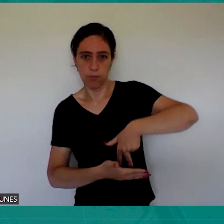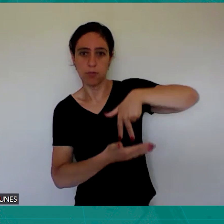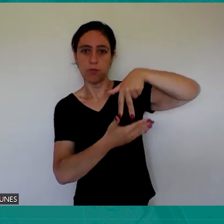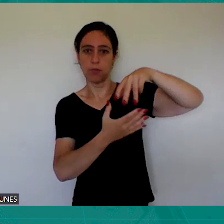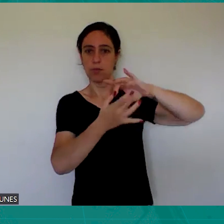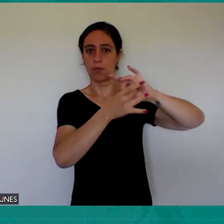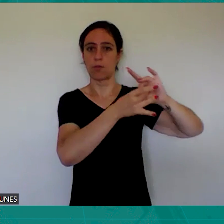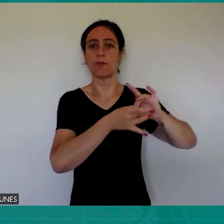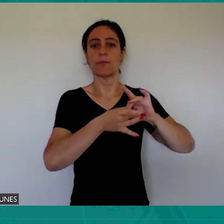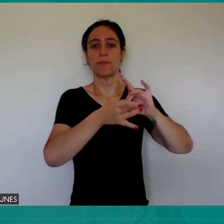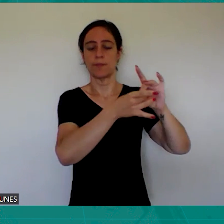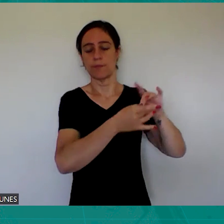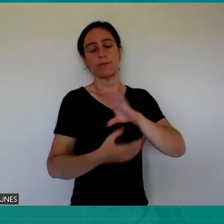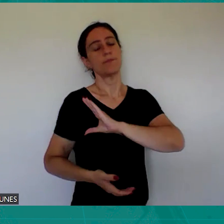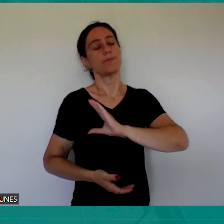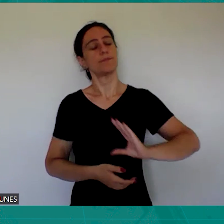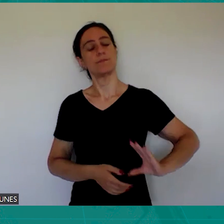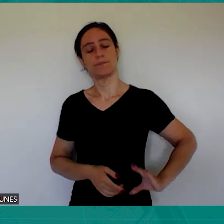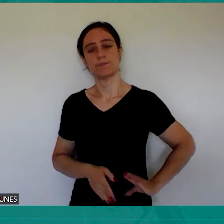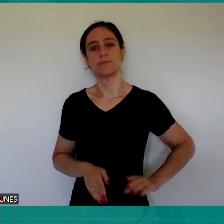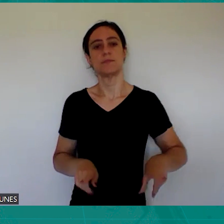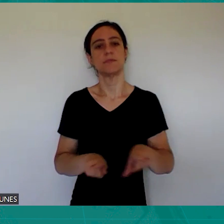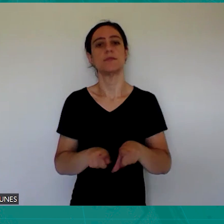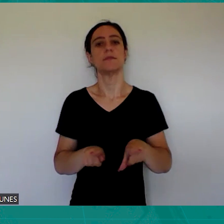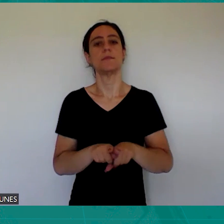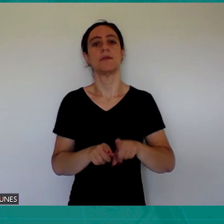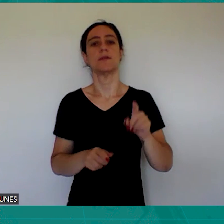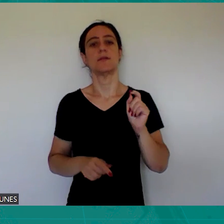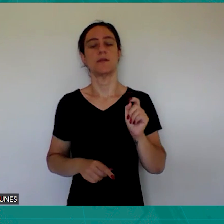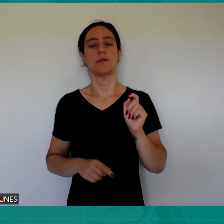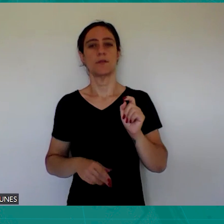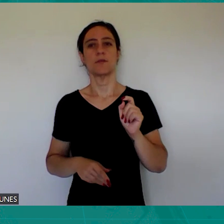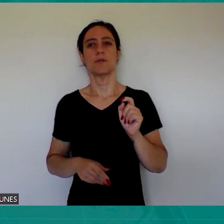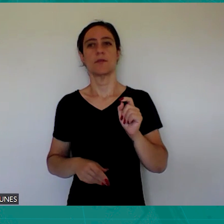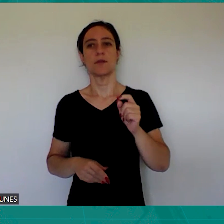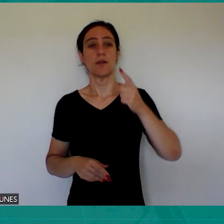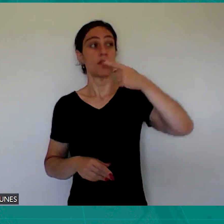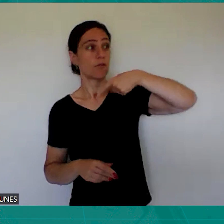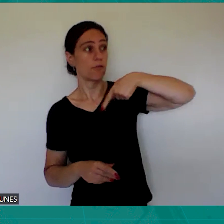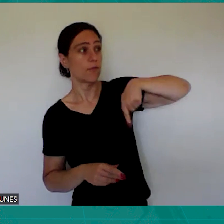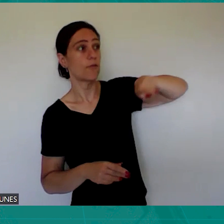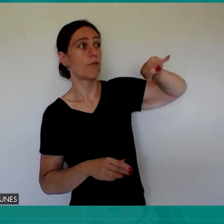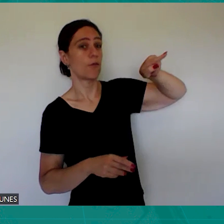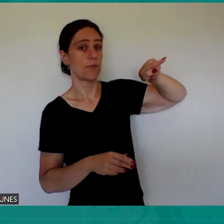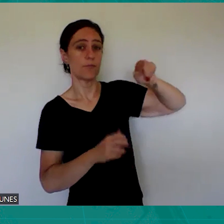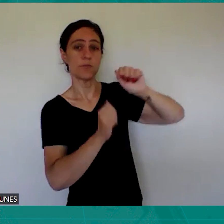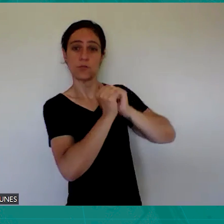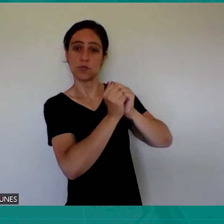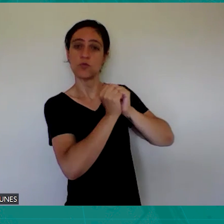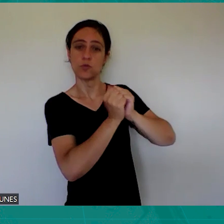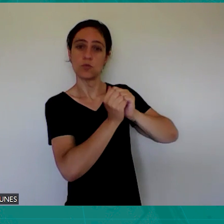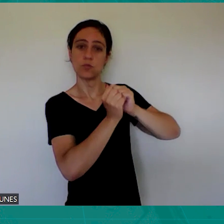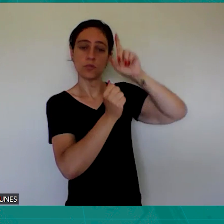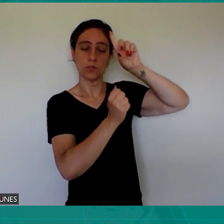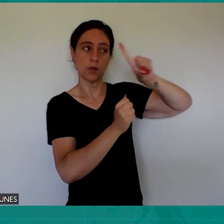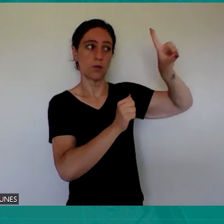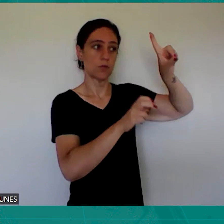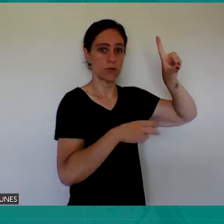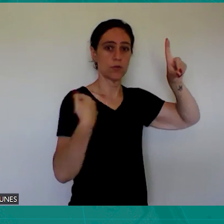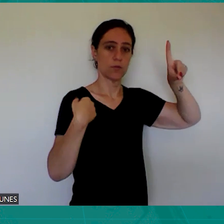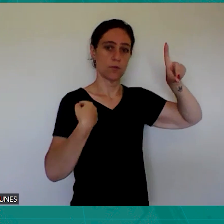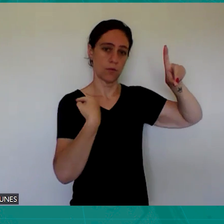Cristo, nós fomos elevados para sentar-nos nos lugares celestiais com Cristo.